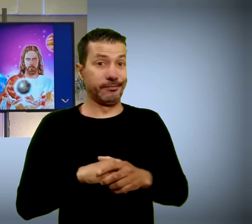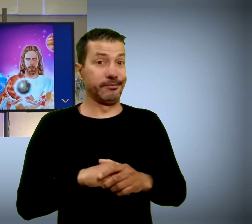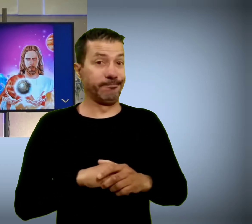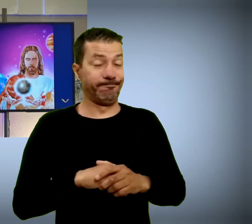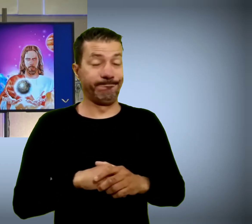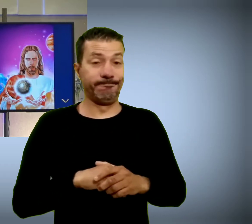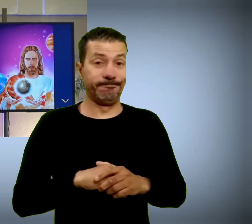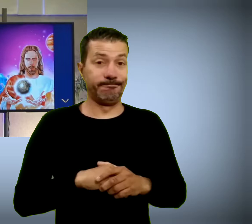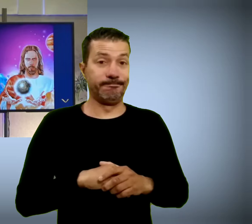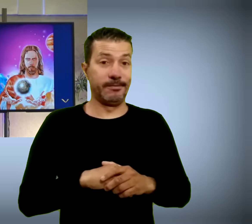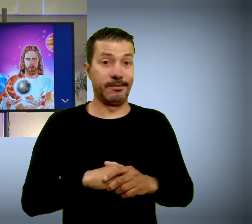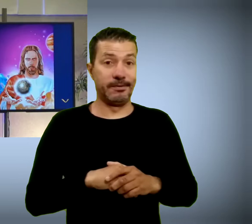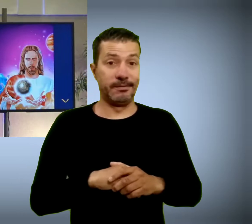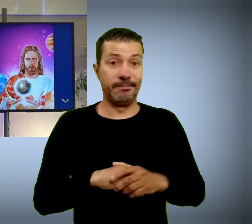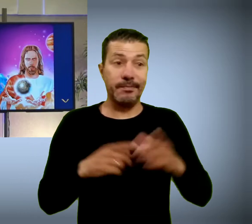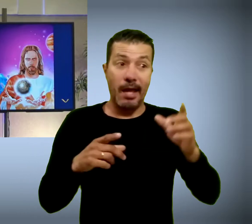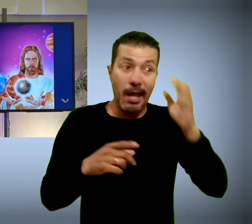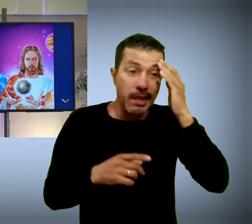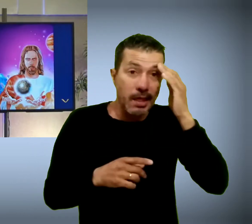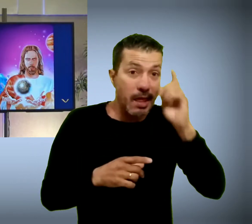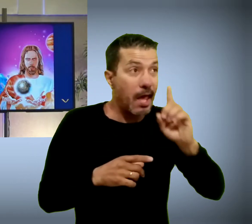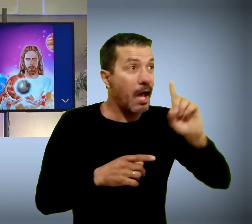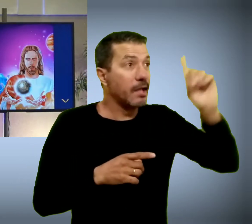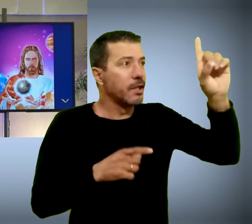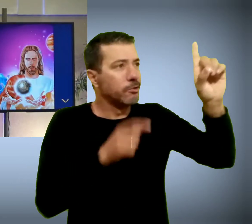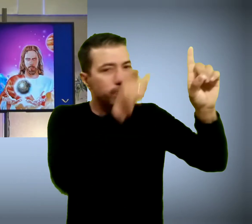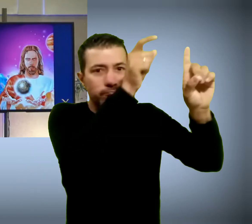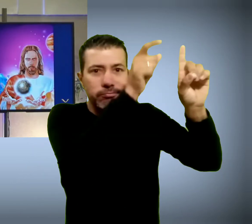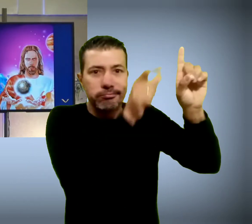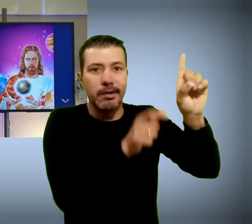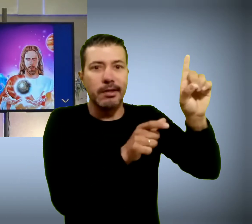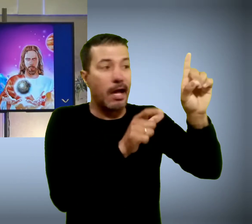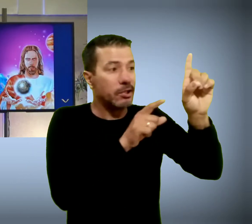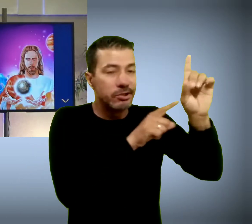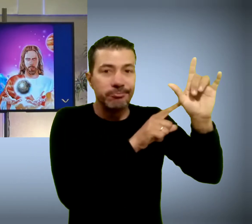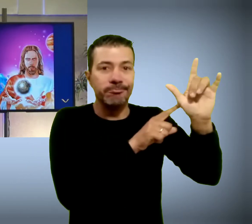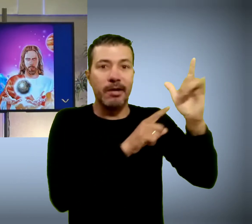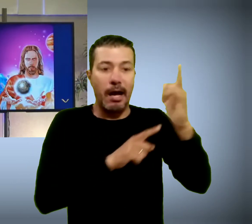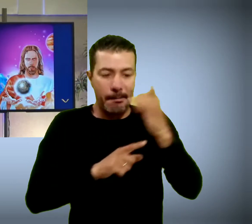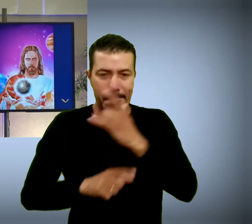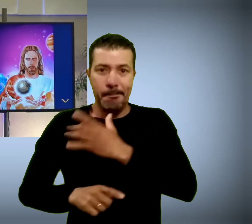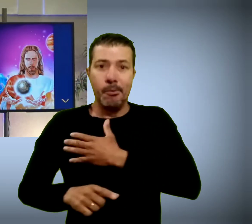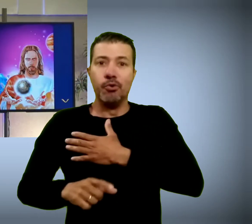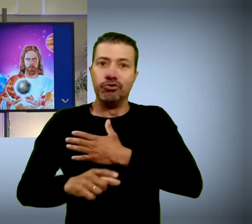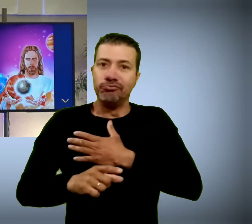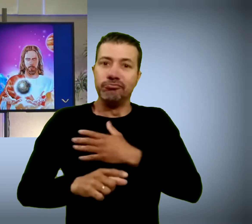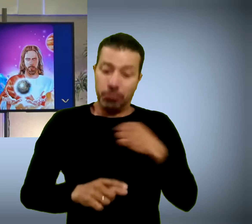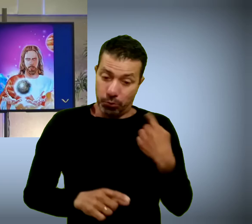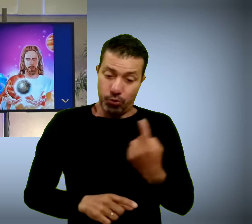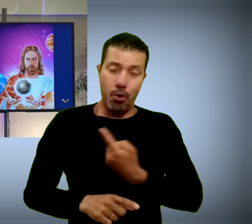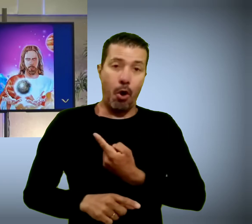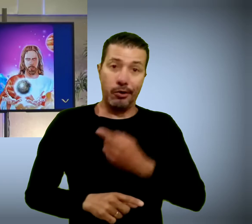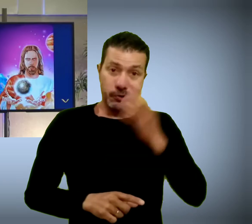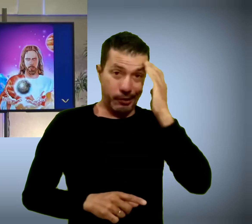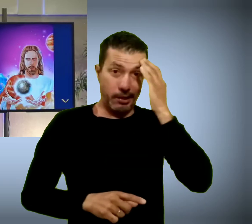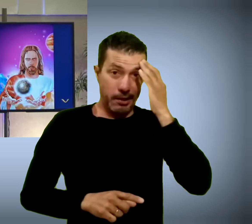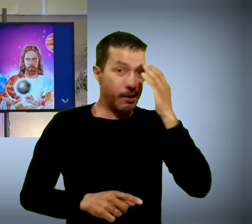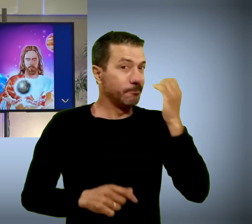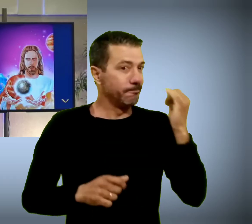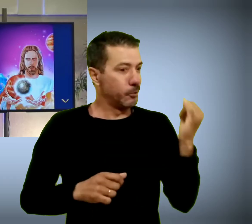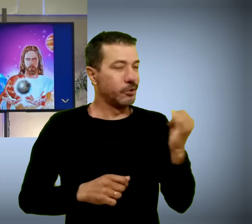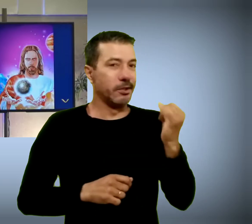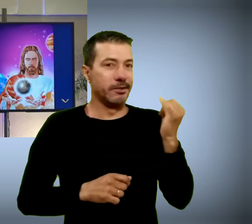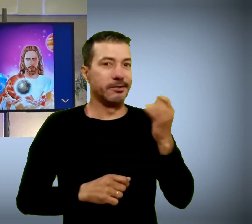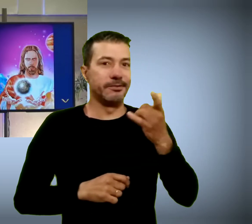nos ajuda a estarmos firmes, entendermos a Deus, o seu caráter e o seu amor. E para isso o professor Armando vai hoje, mais uma vez, abrir a Bíblia